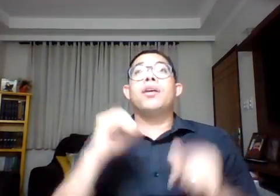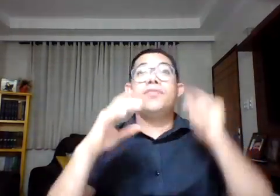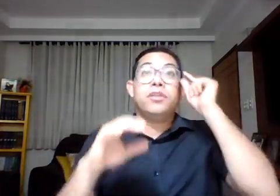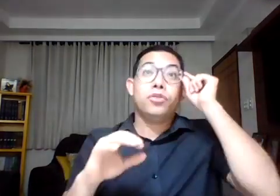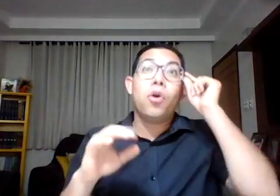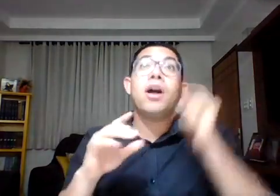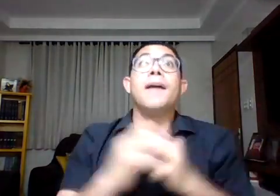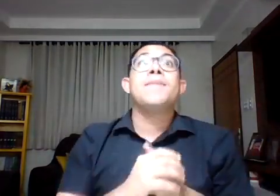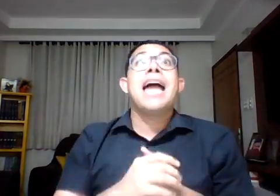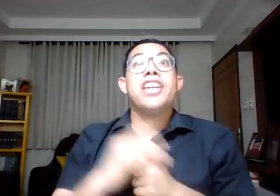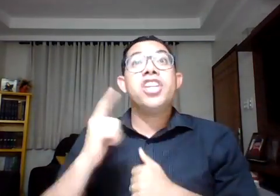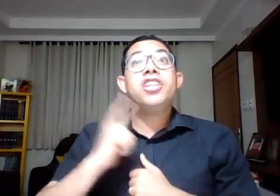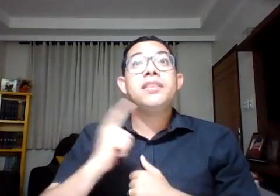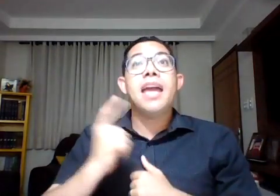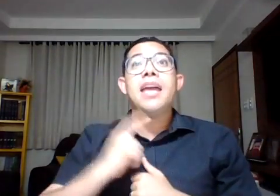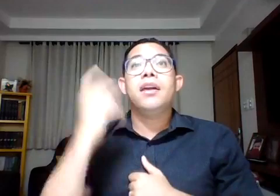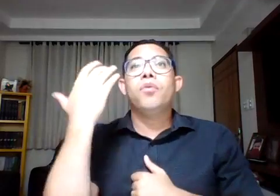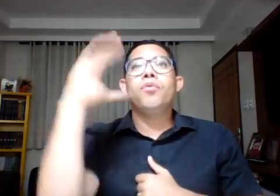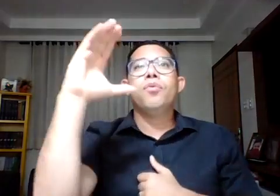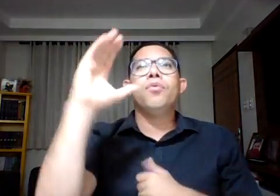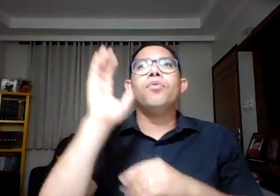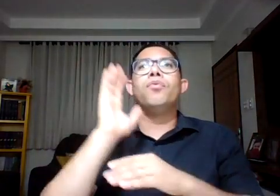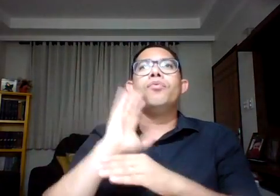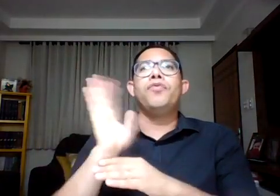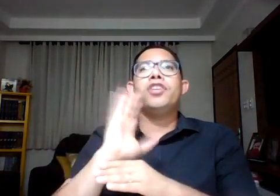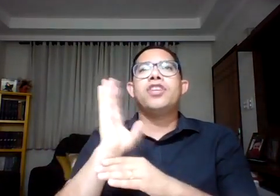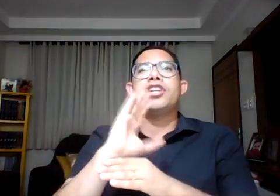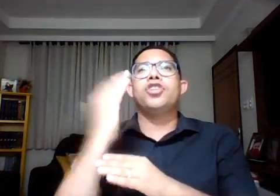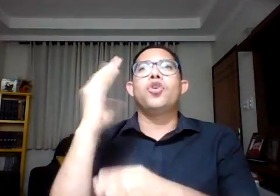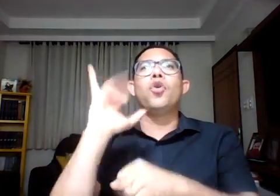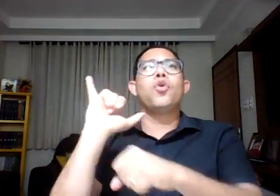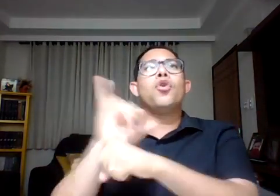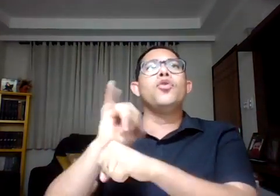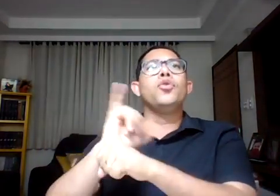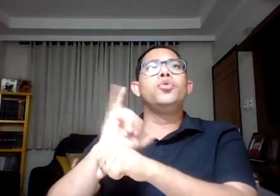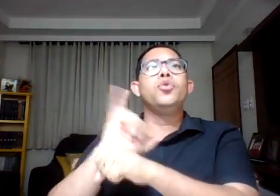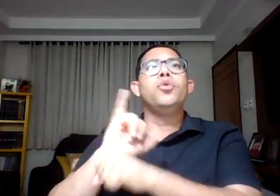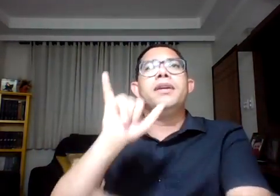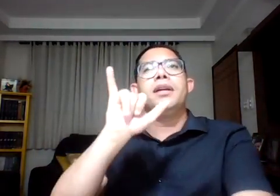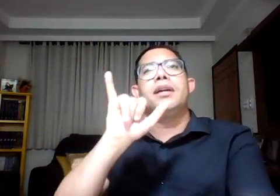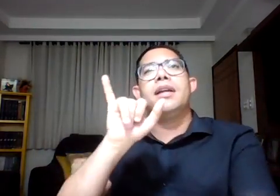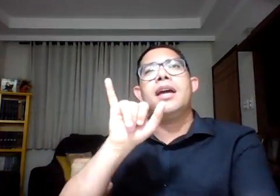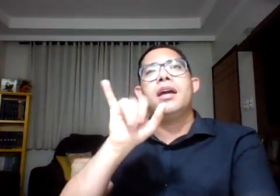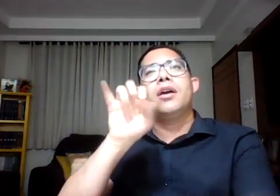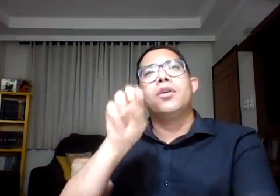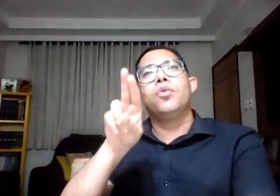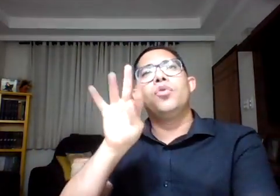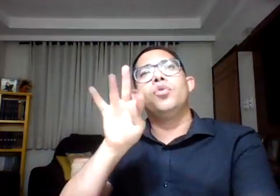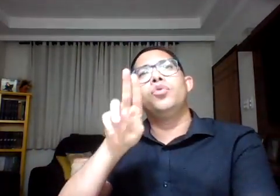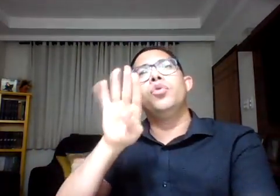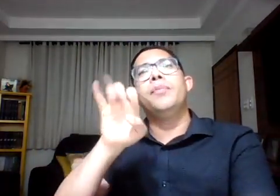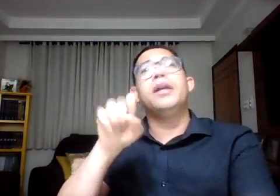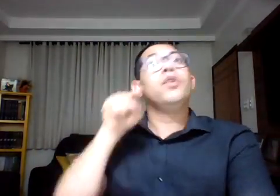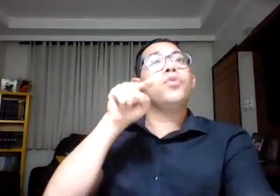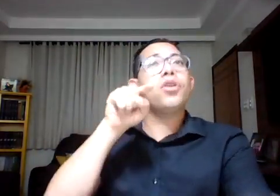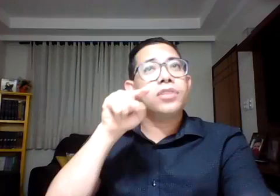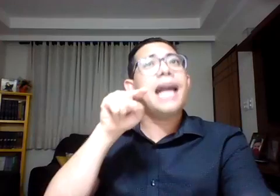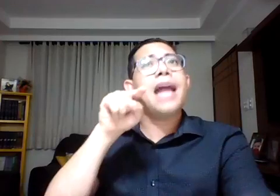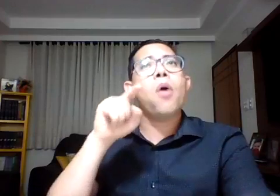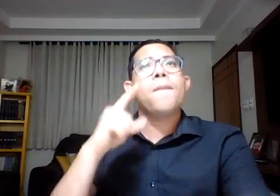coronavírus. Olha, a gente tem um vídeo que a gente colocou no YouTube, né? No YouTube, no nosso canal.